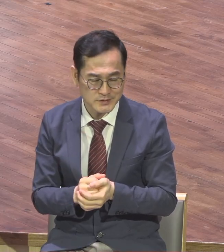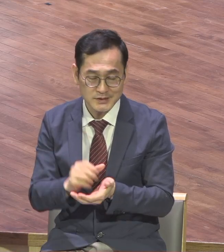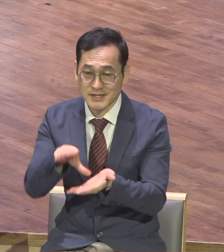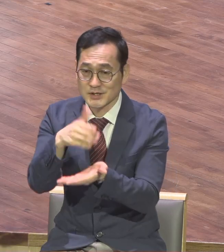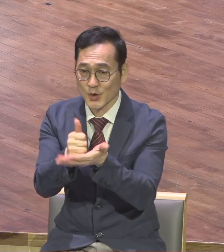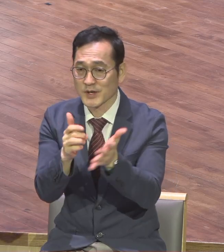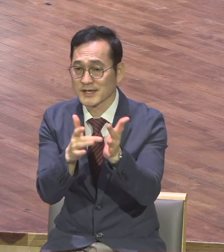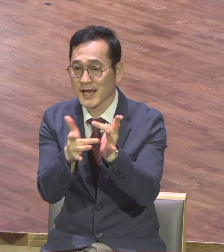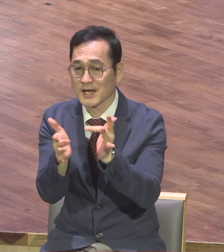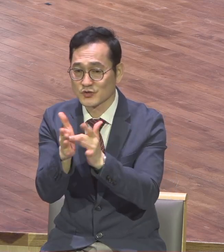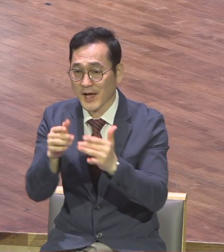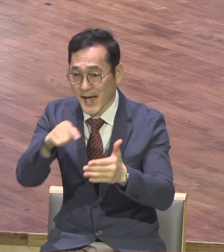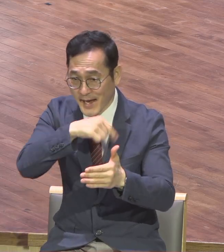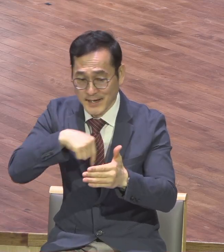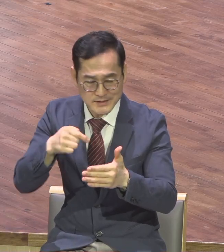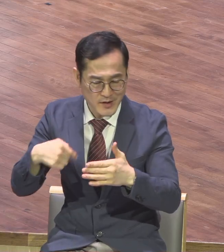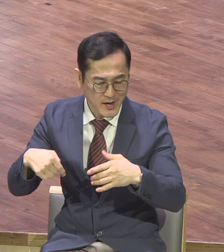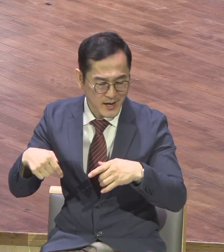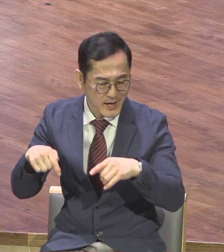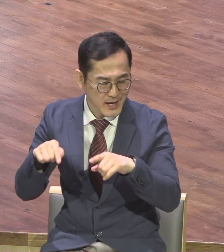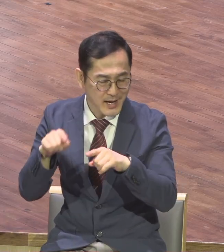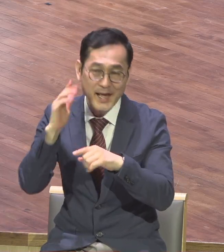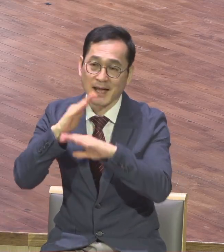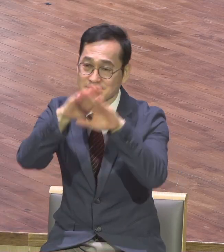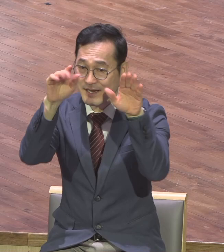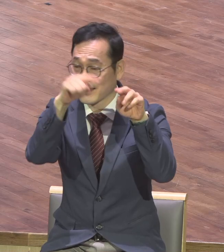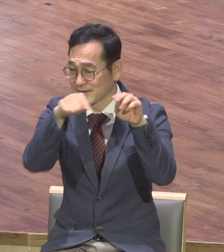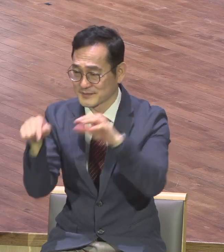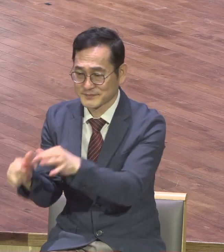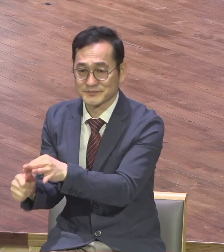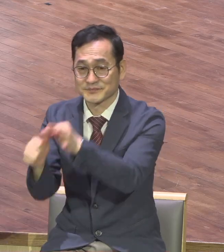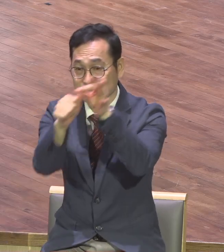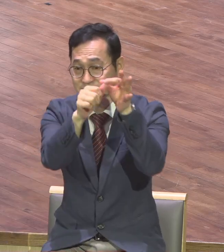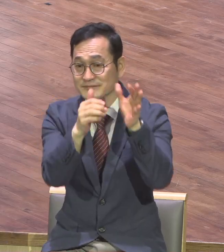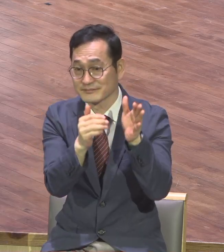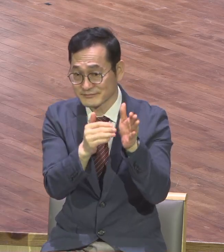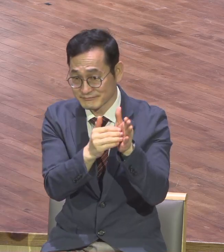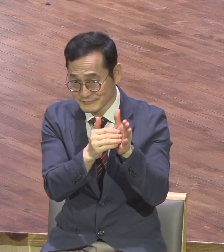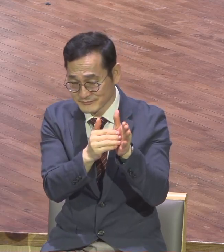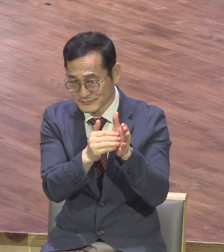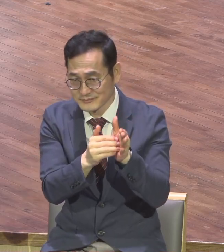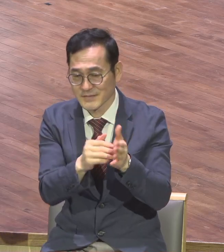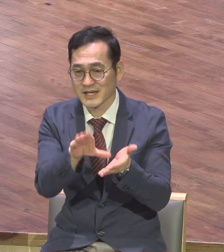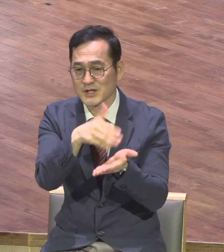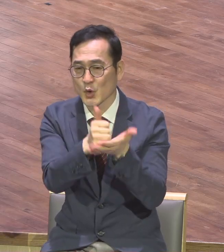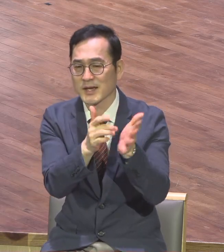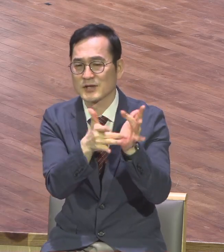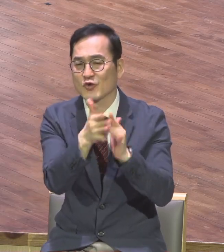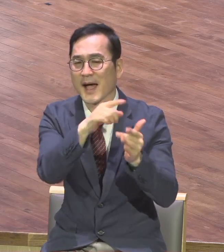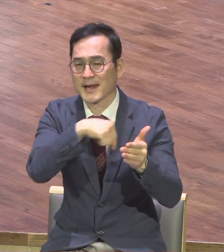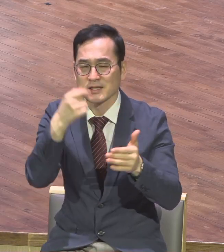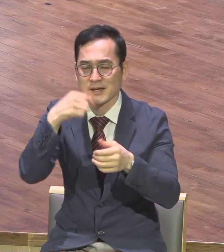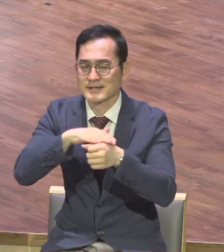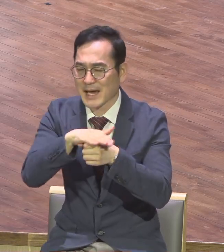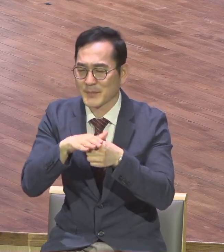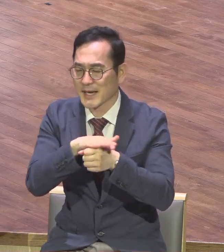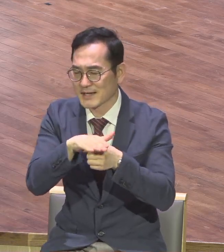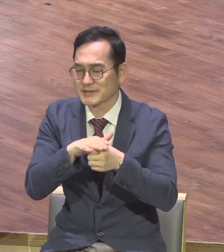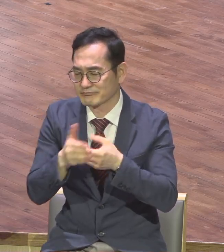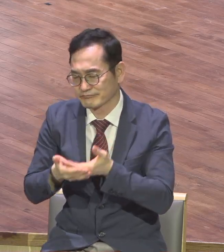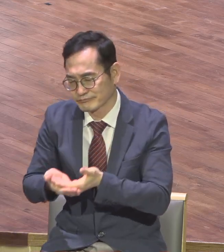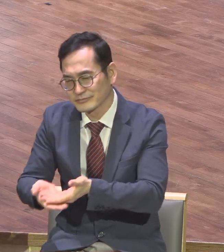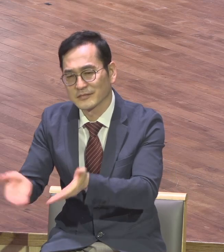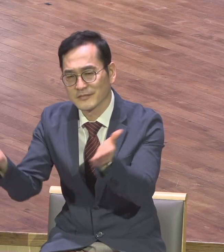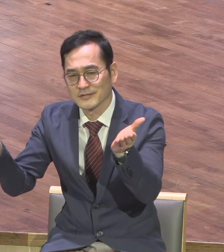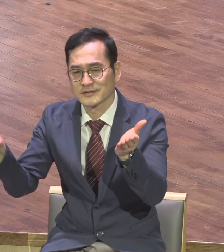그리스도 예수 안에서 함께 하늘에 앉히시니 이는 그리스도 예수 안에서 우리에게 자비하심으로써 그